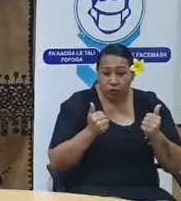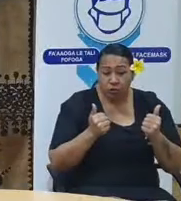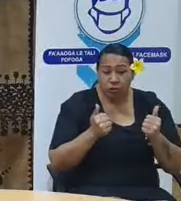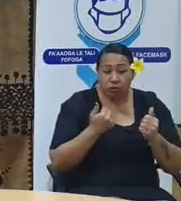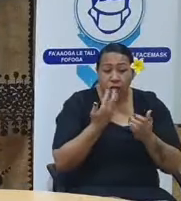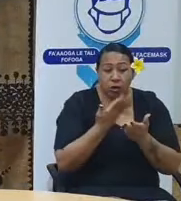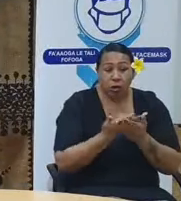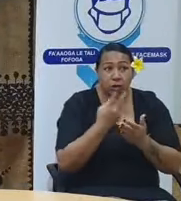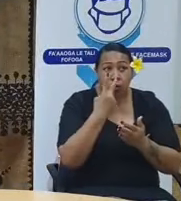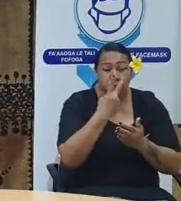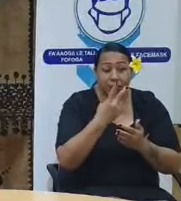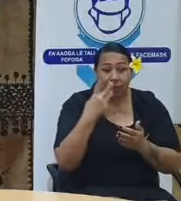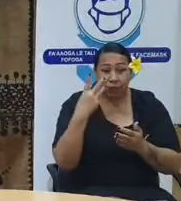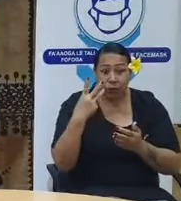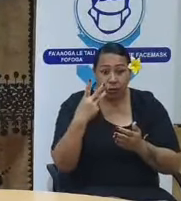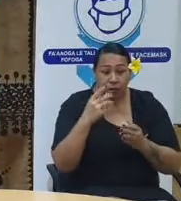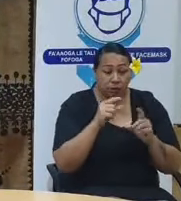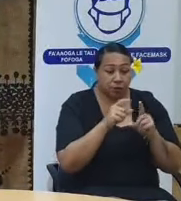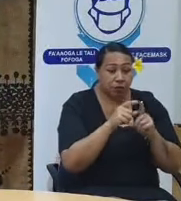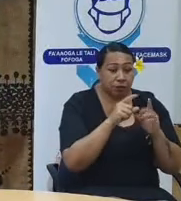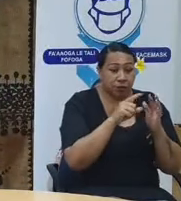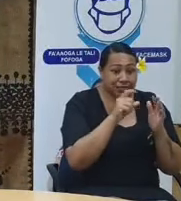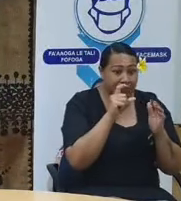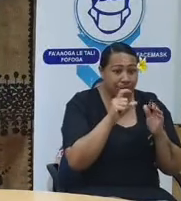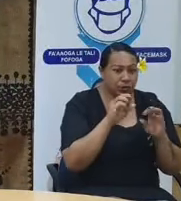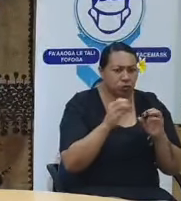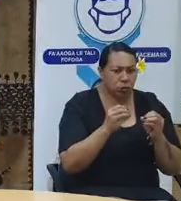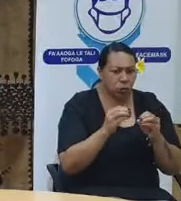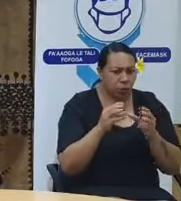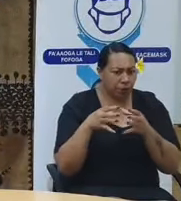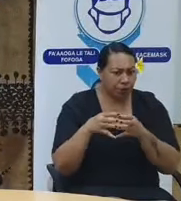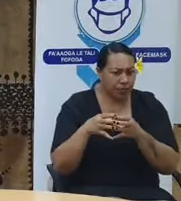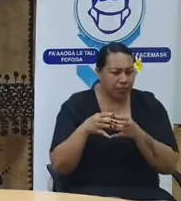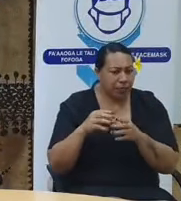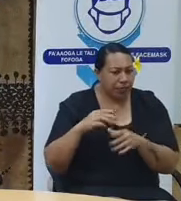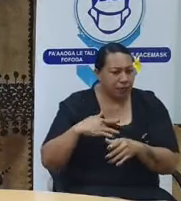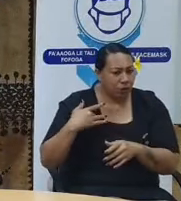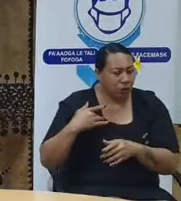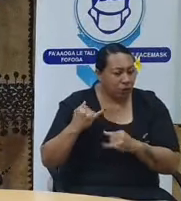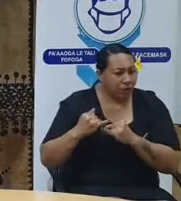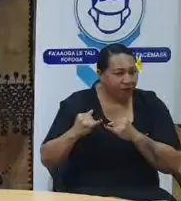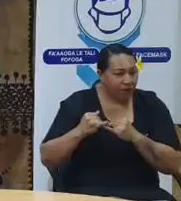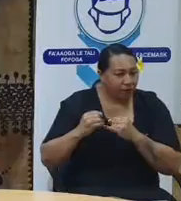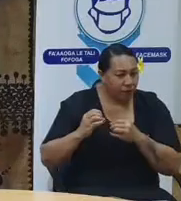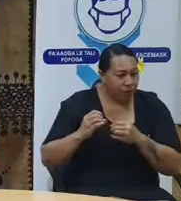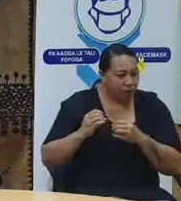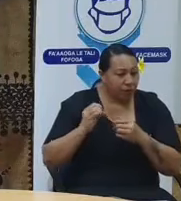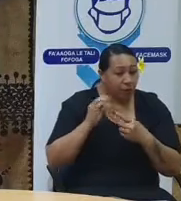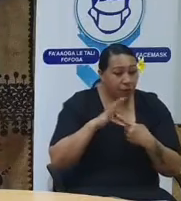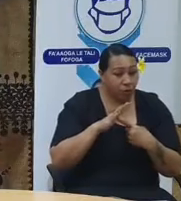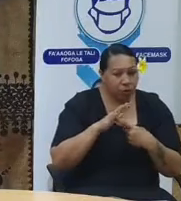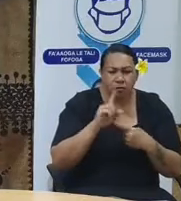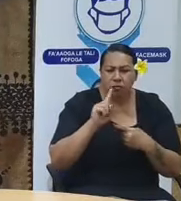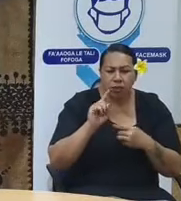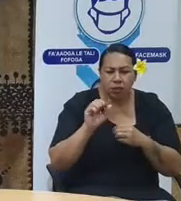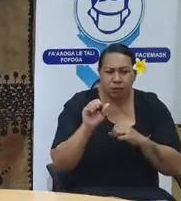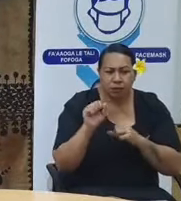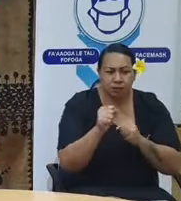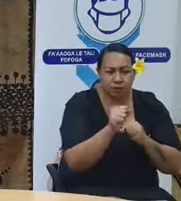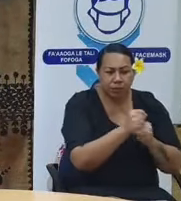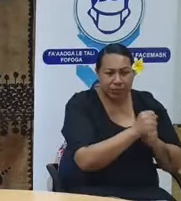no fo se mai fa ta u ta to committee pui pui nga pe on ta fo ya tu ye se ta lu a mai e sa no fo